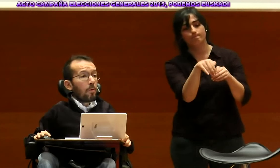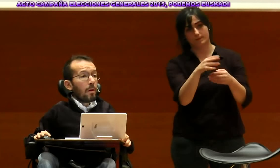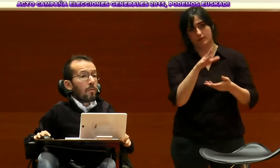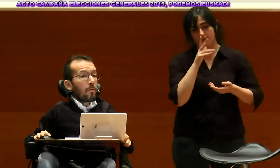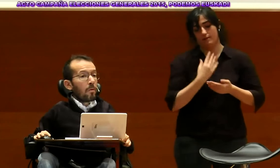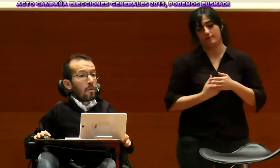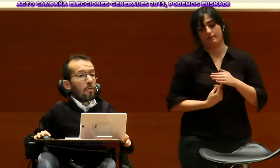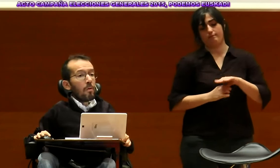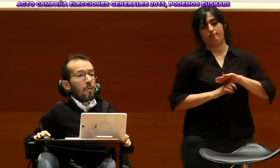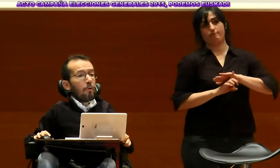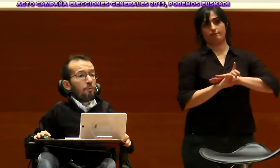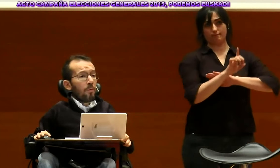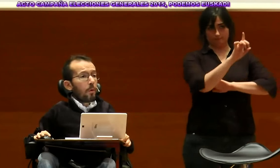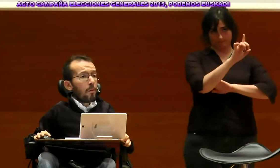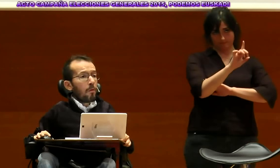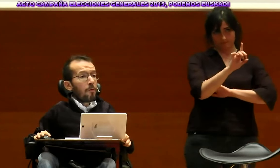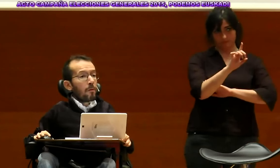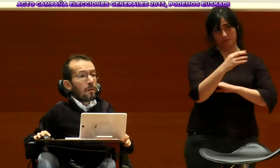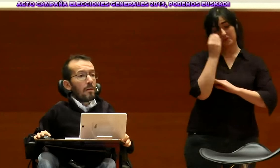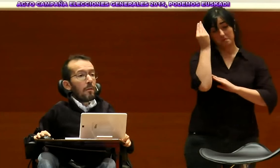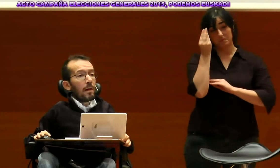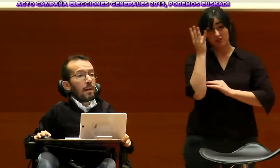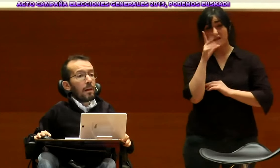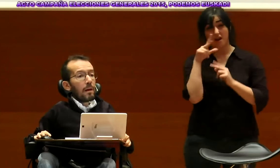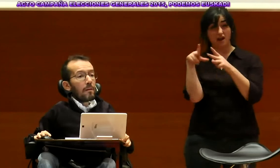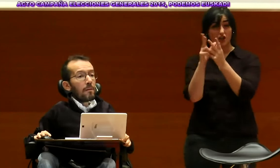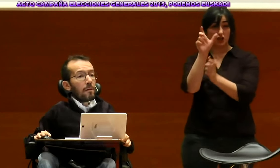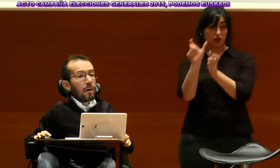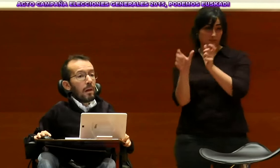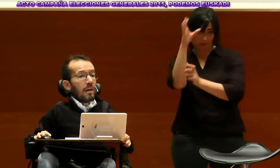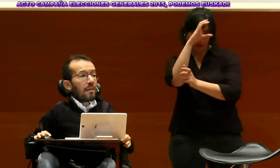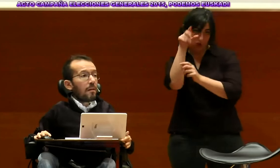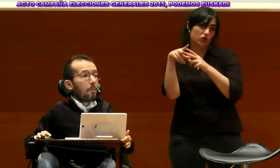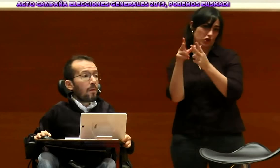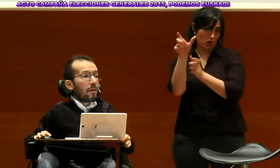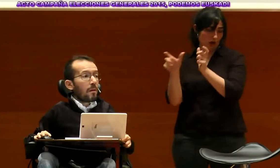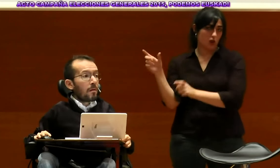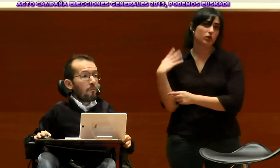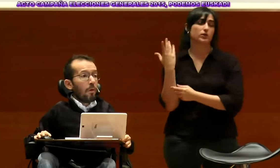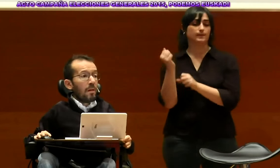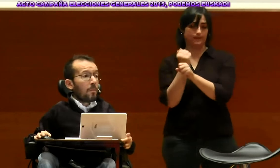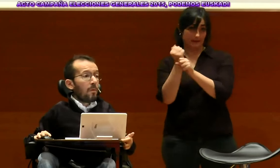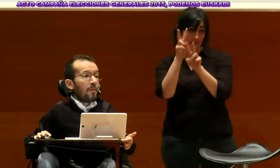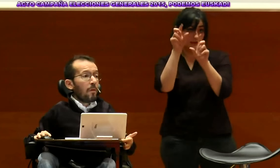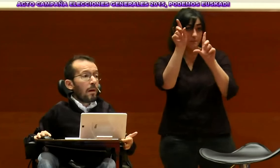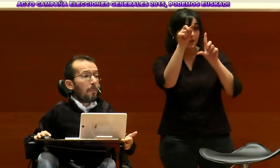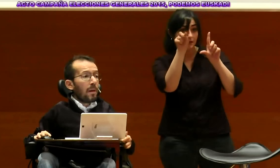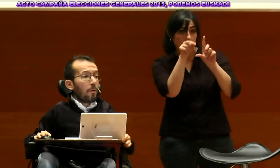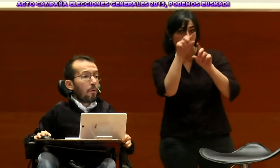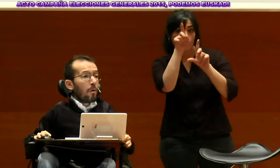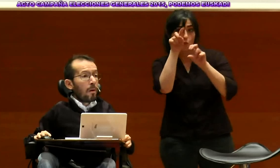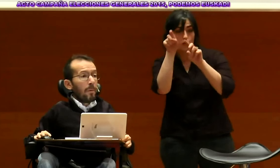ebullición, yo creo que los sociólogos que trabajan en las casas de encuestas son gente muy